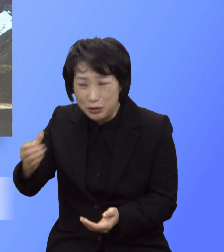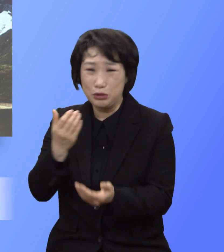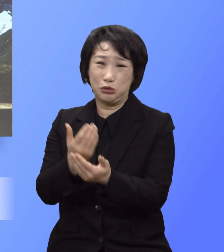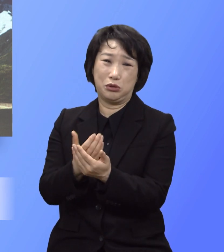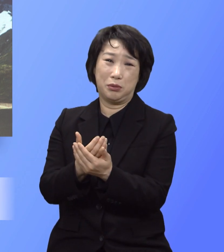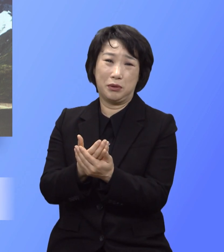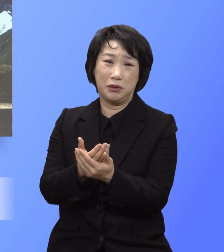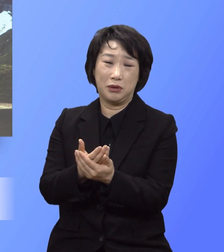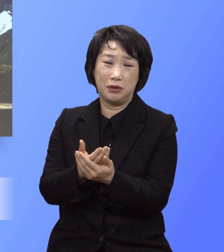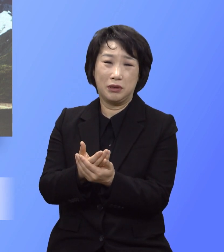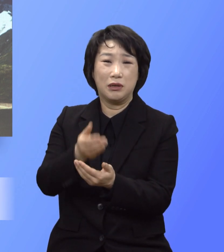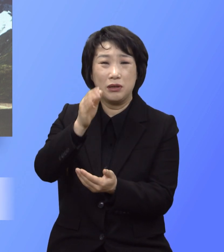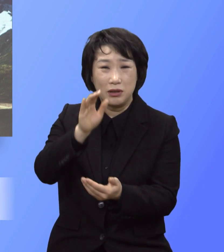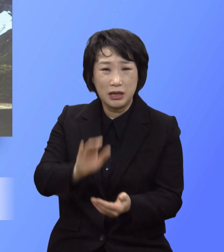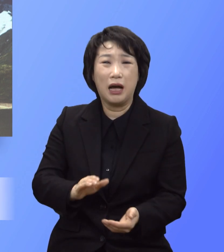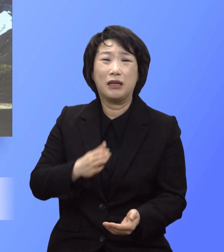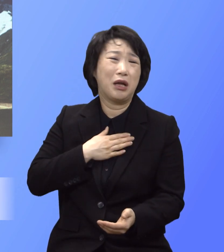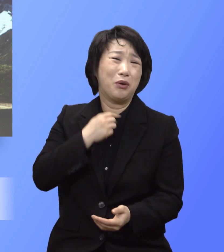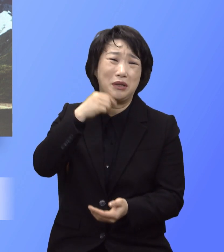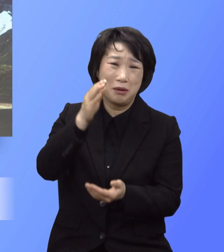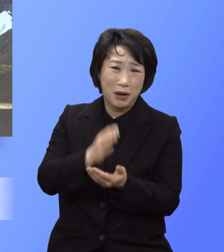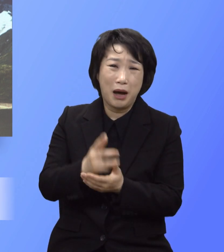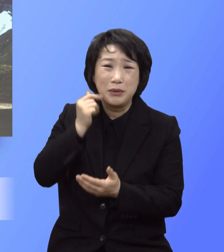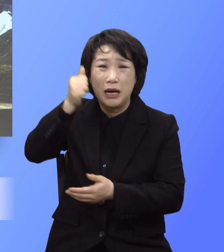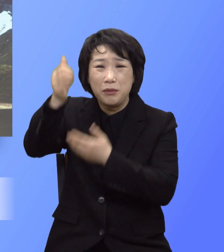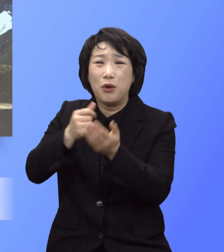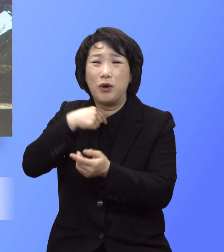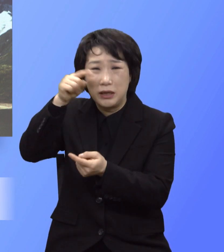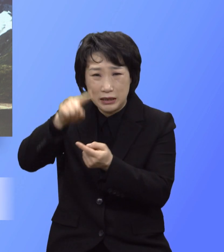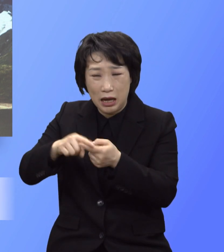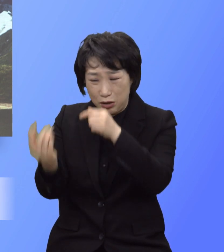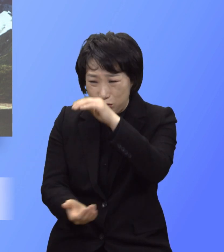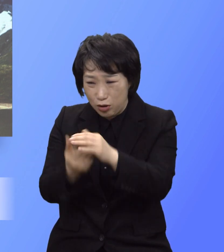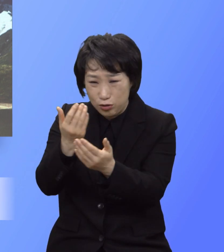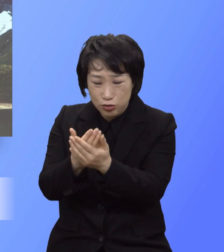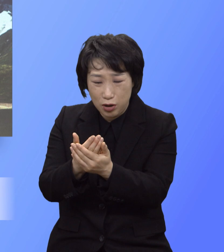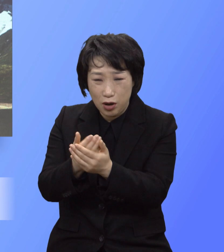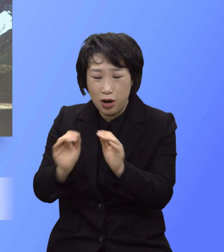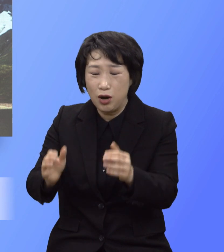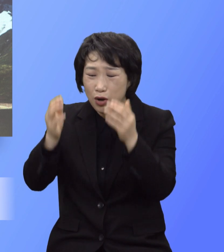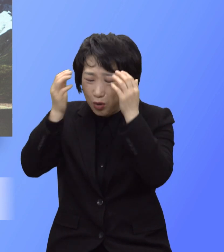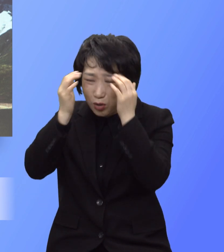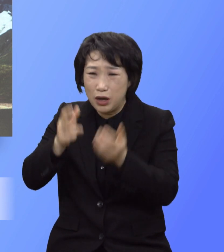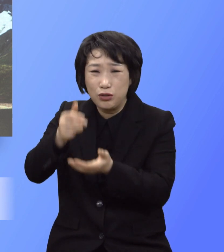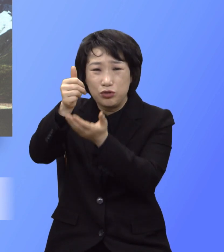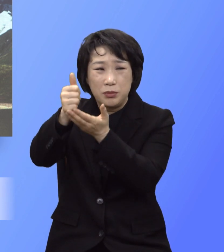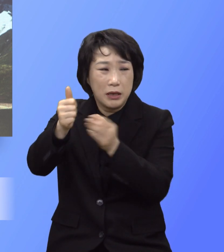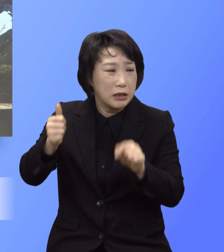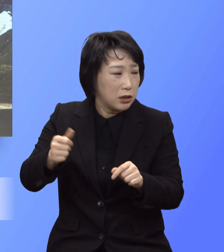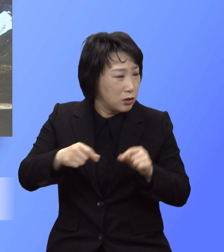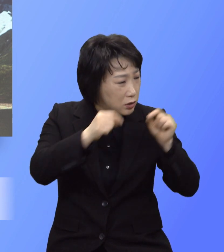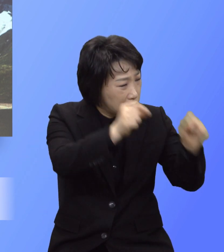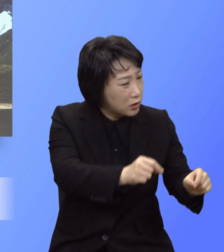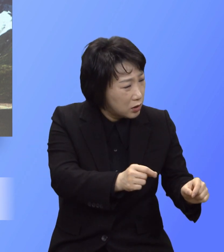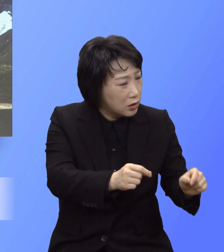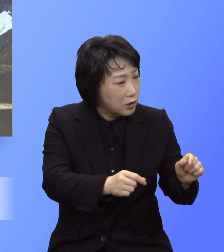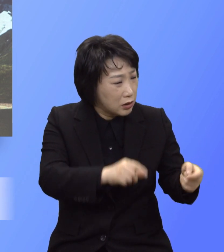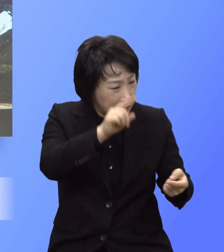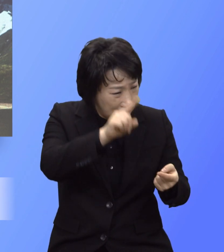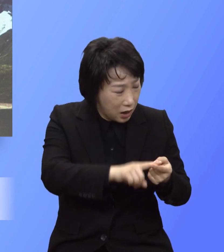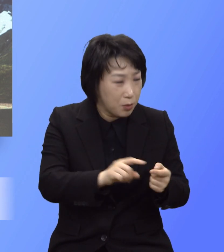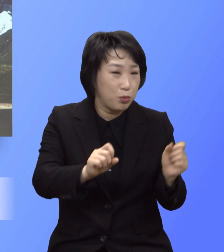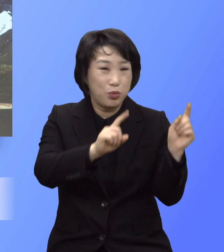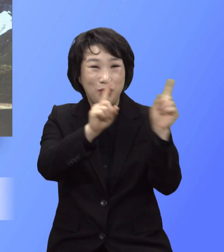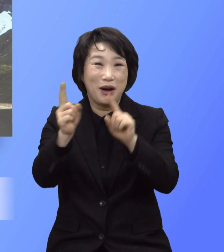하소서. 주님이 당하는 고통을 너도 당하며 주님이 당하는 죽음을 너도 당해야